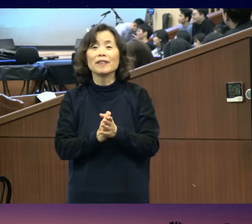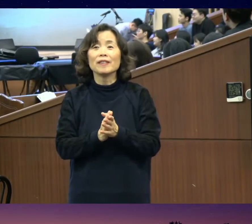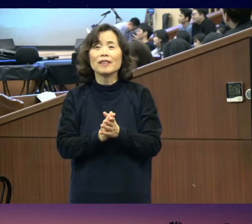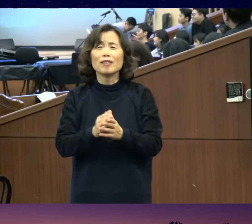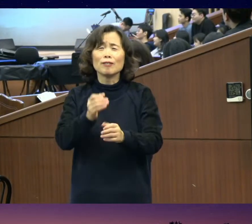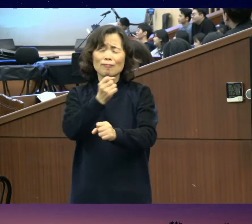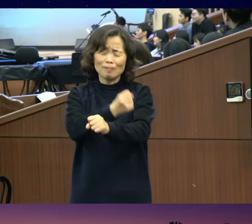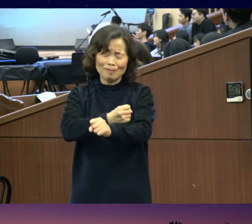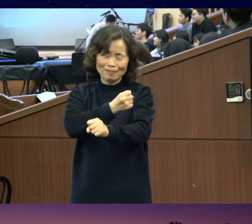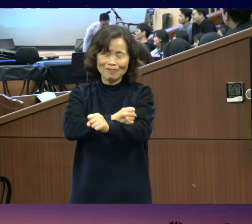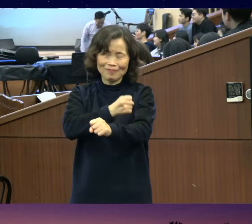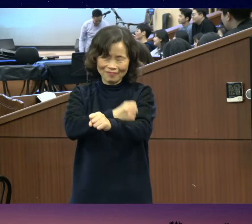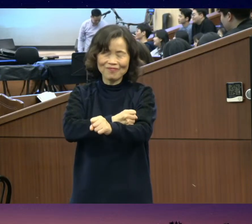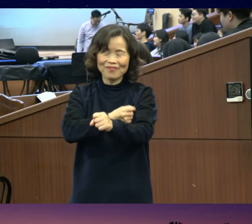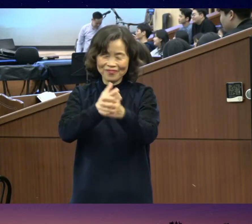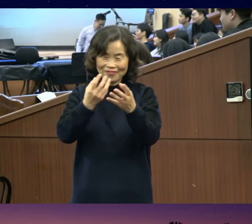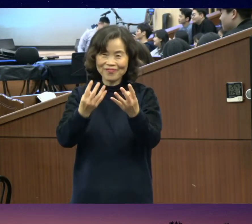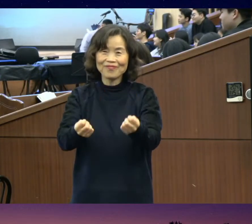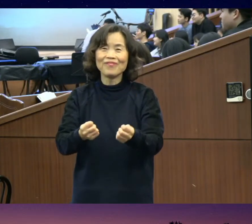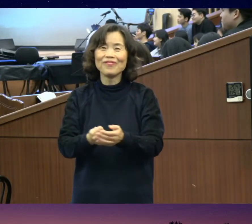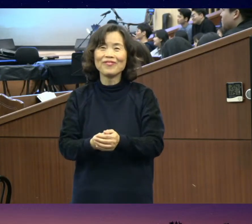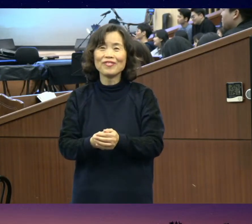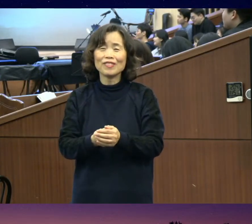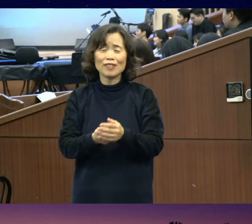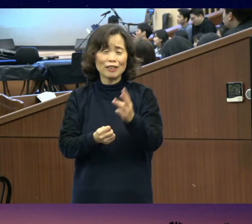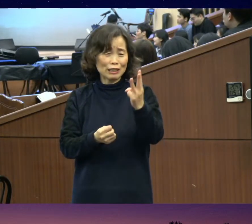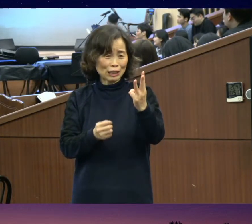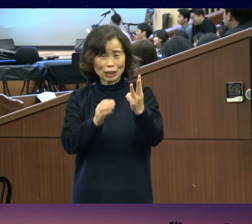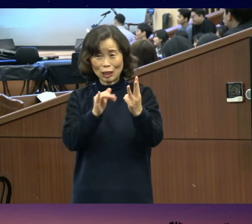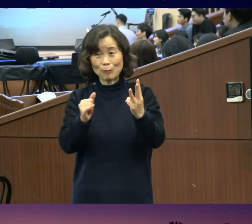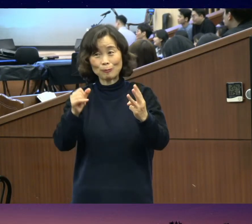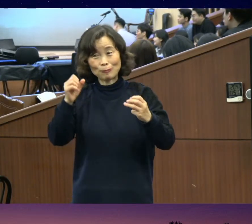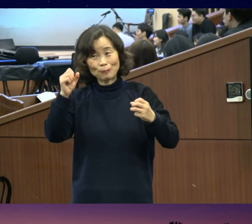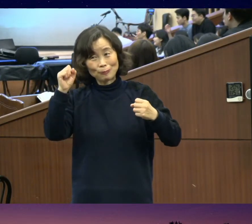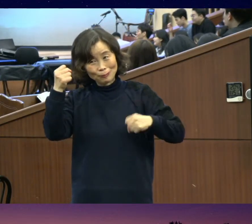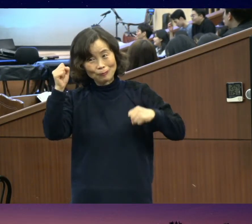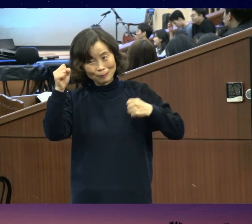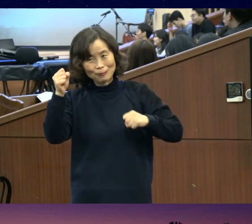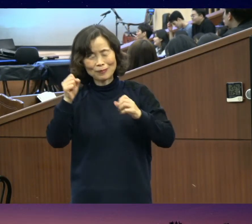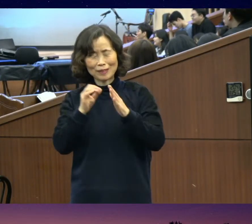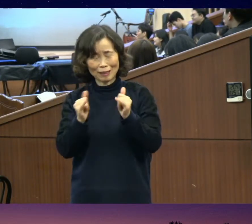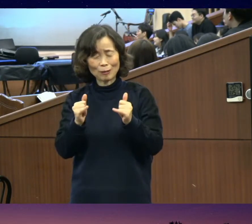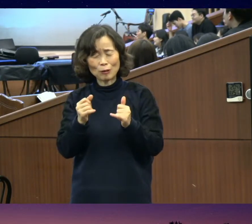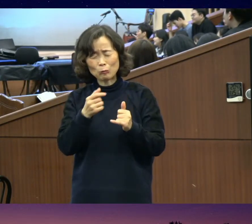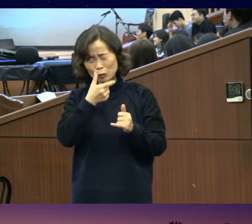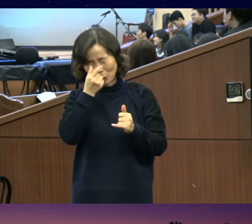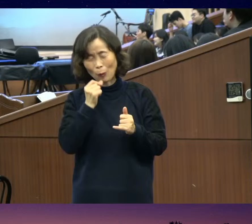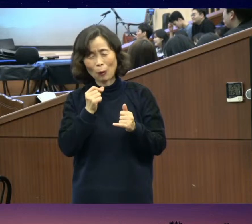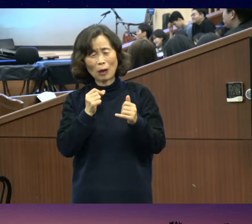수고했어요. 수고했어요. 우리 세 사람밖에 없어요. 이렇게 한 20명 나와가지고 하면 더 좋을 텐데.